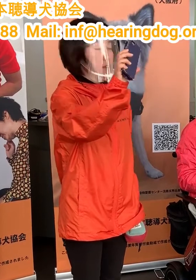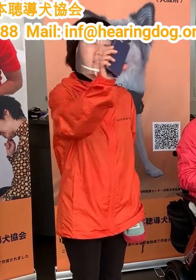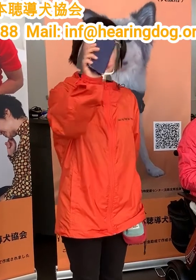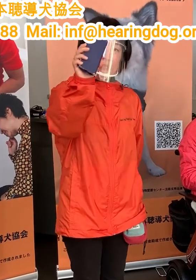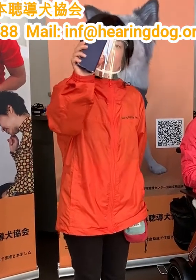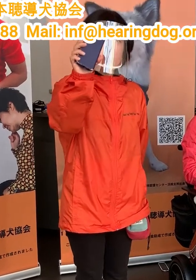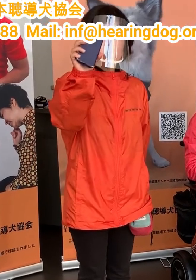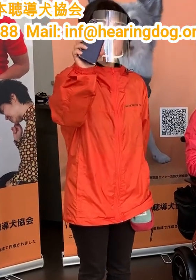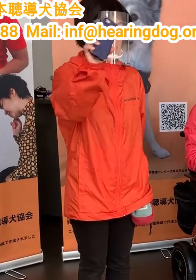帯電話というものは